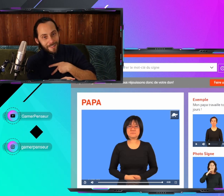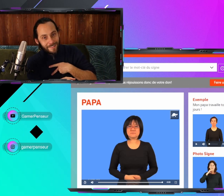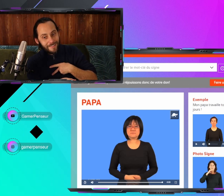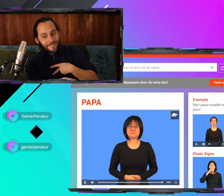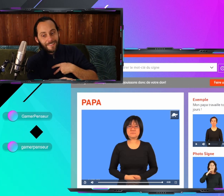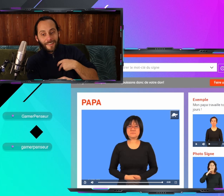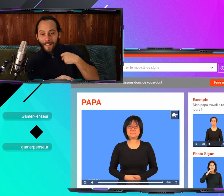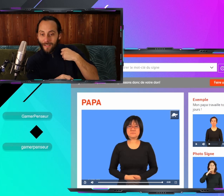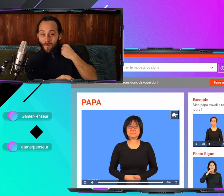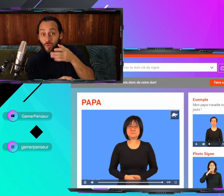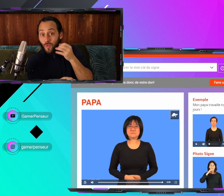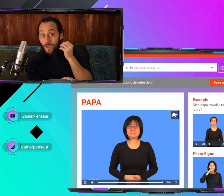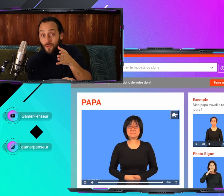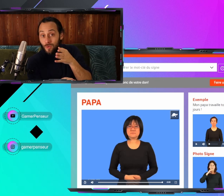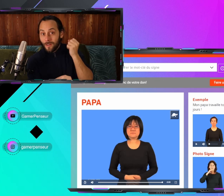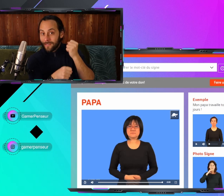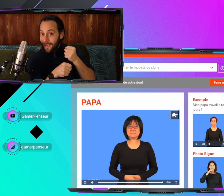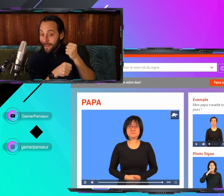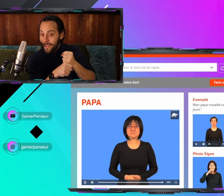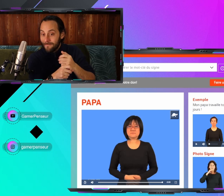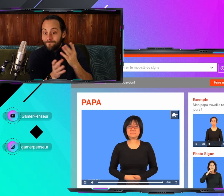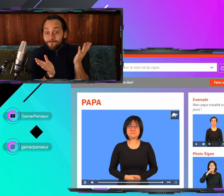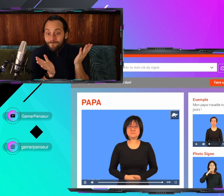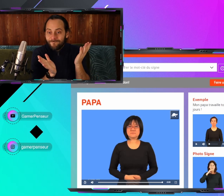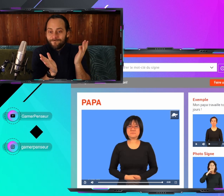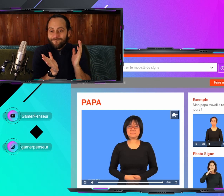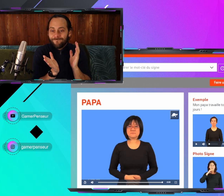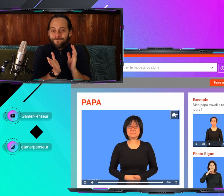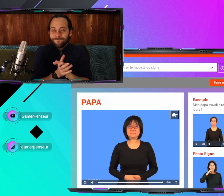Pi tous les jours travaille?